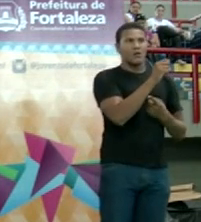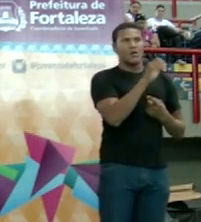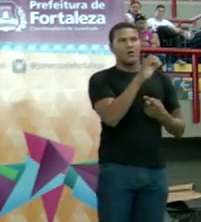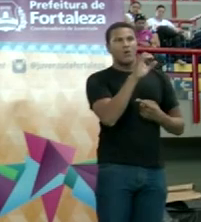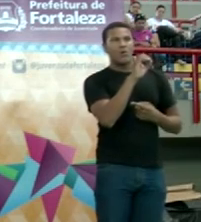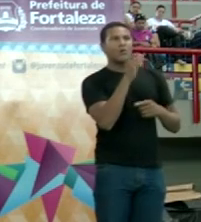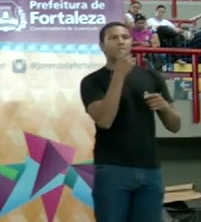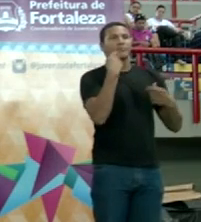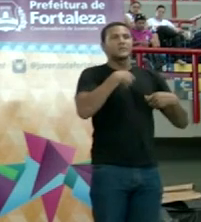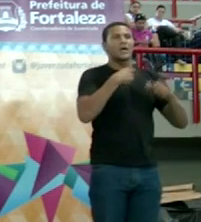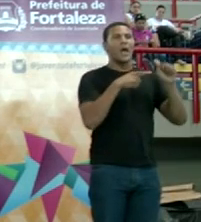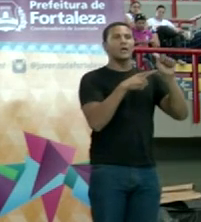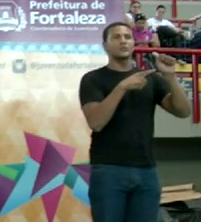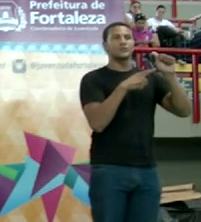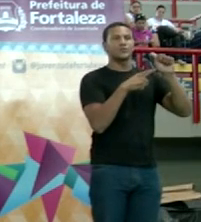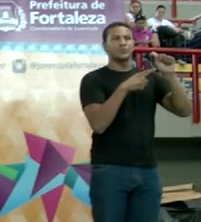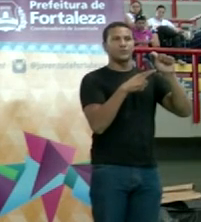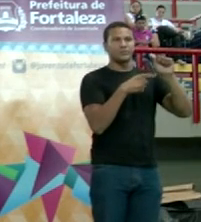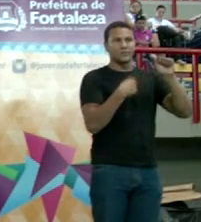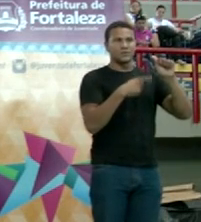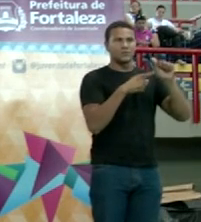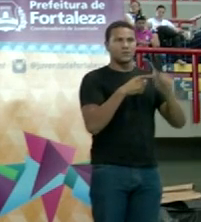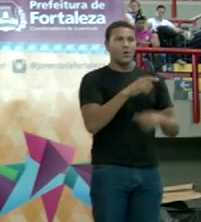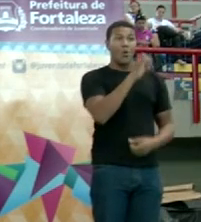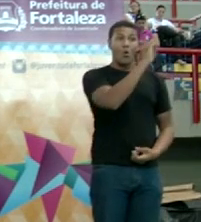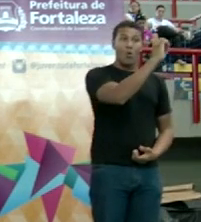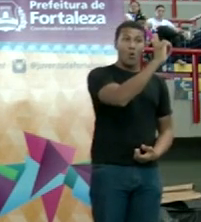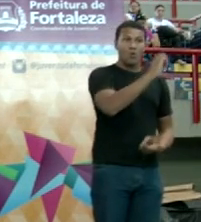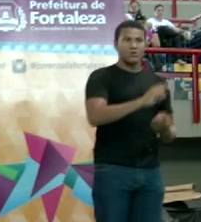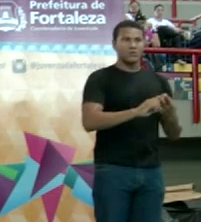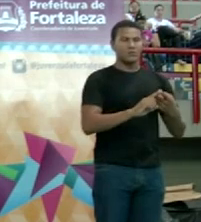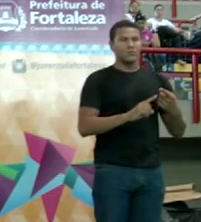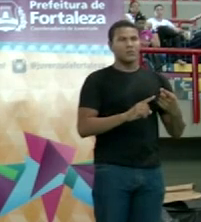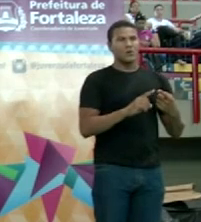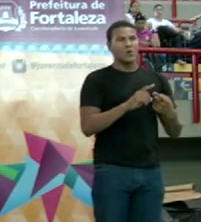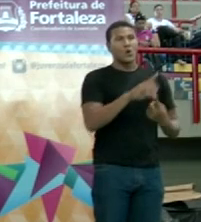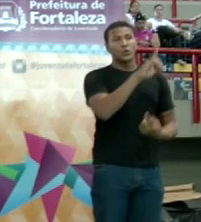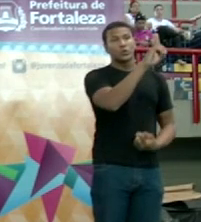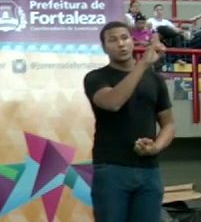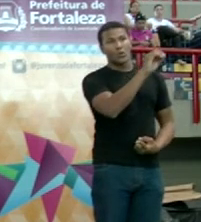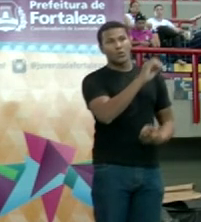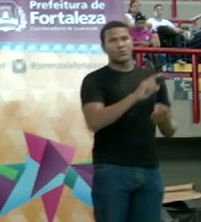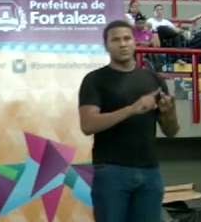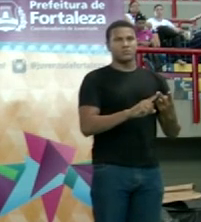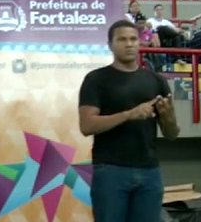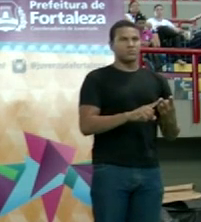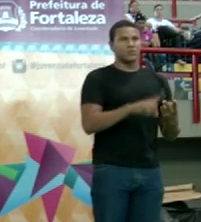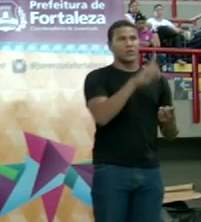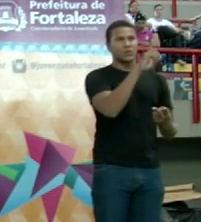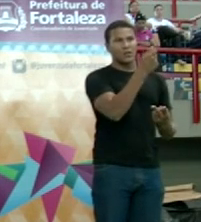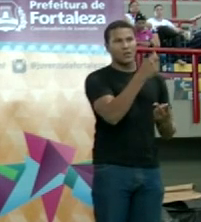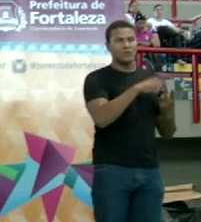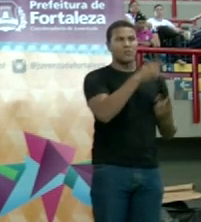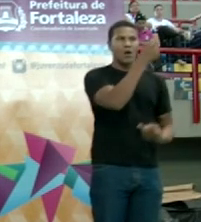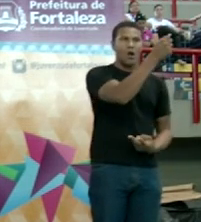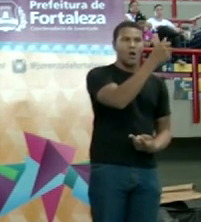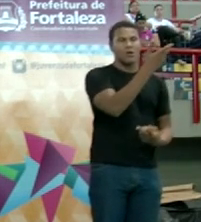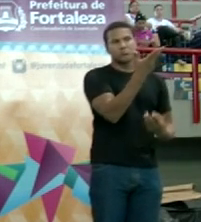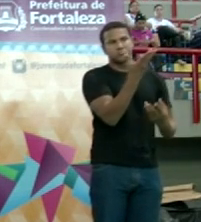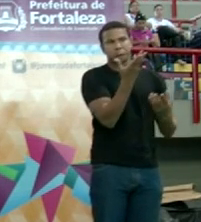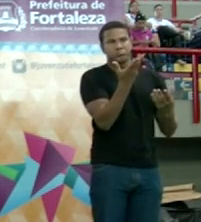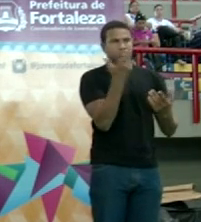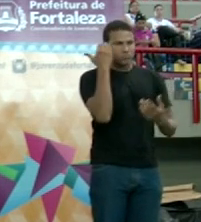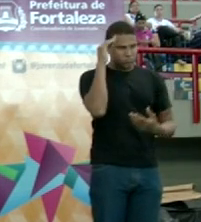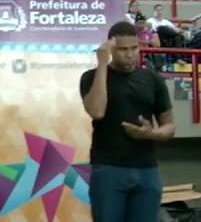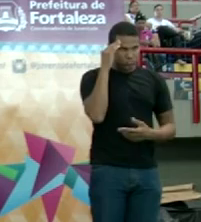no país. Poderia ser o país ou do país. Para país, na